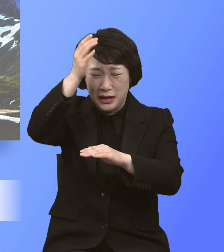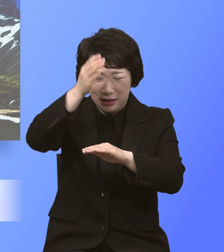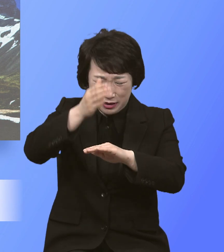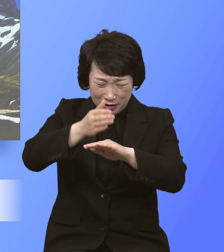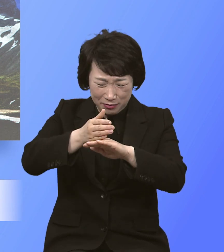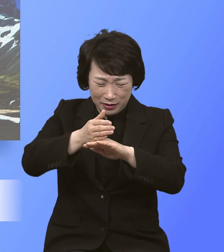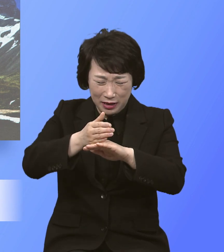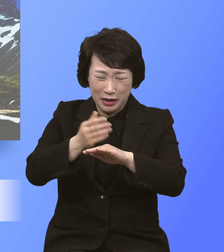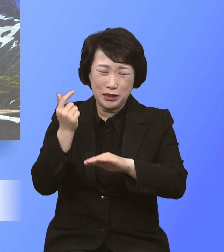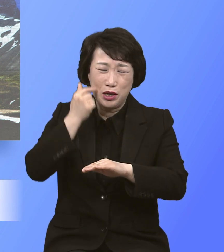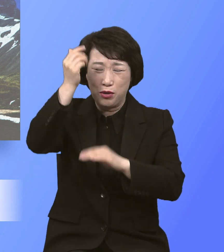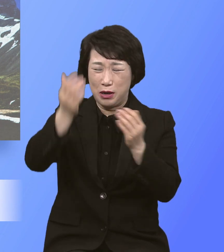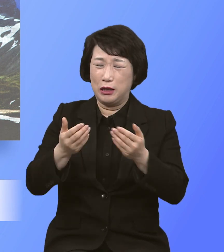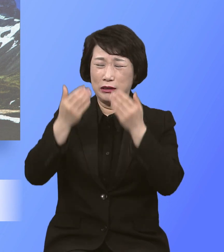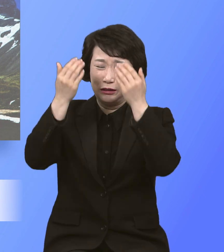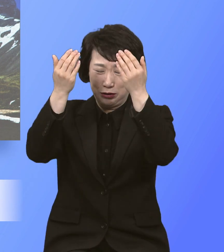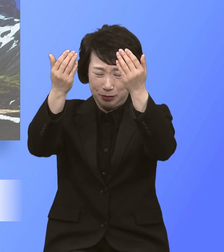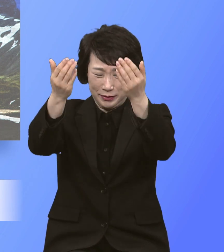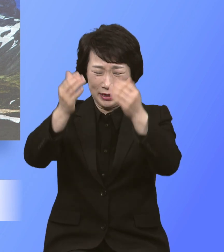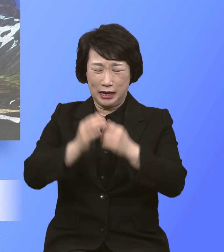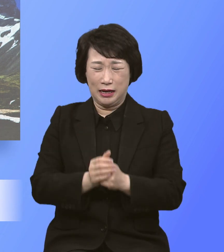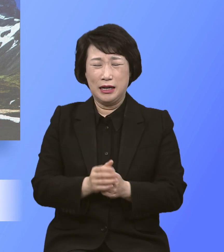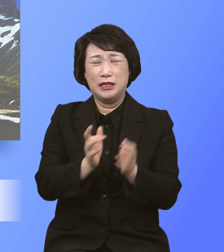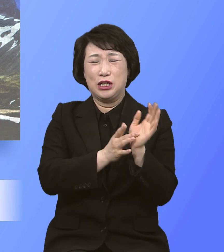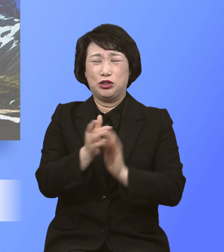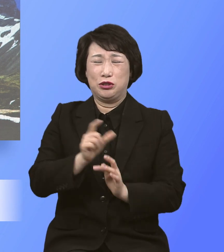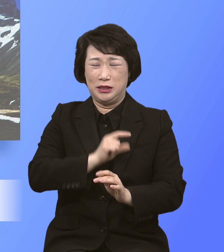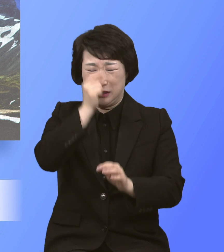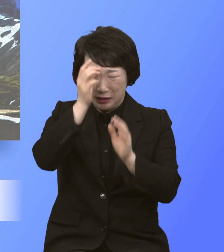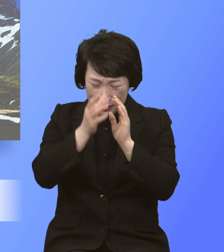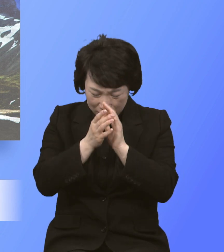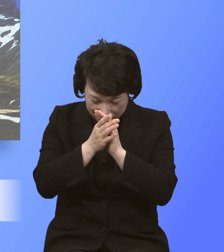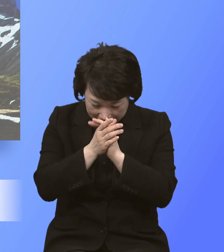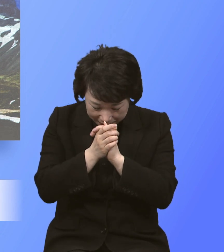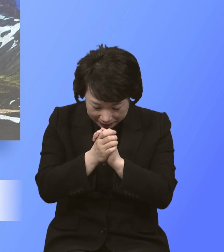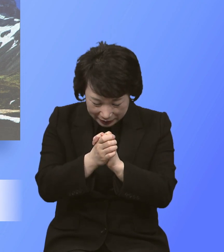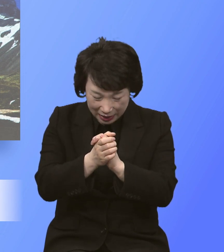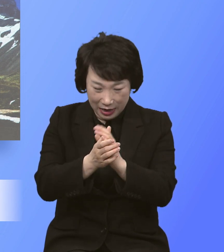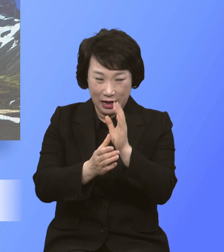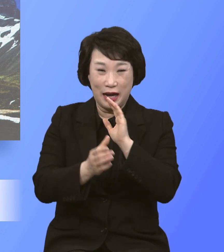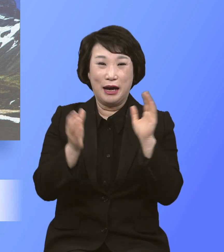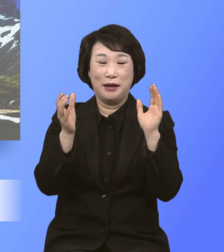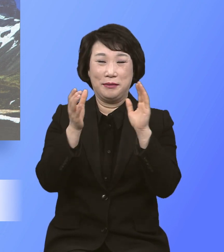감사합니다. 영광 돌립니다. 예수님 이름으로